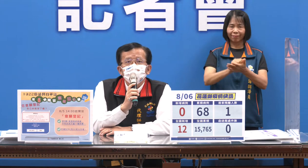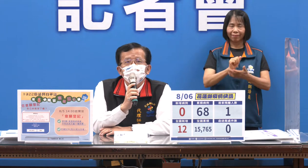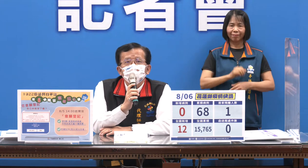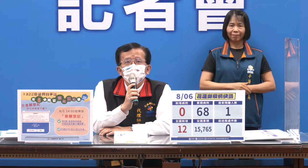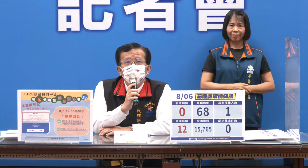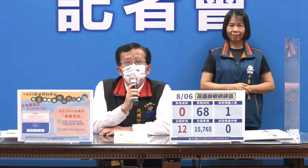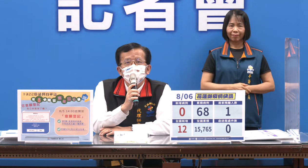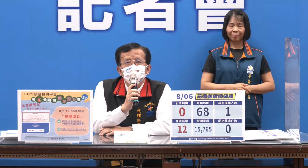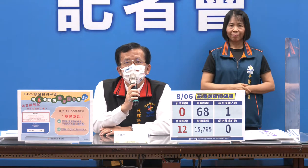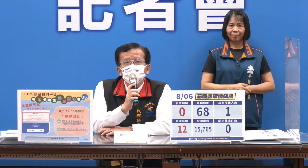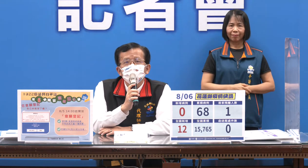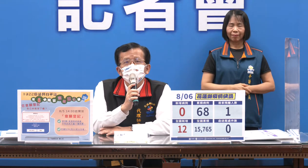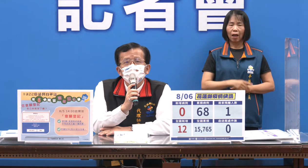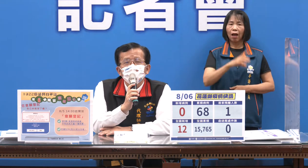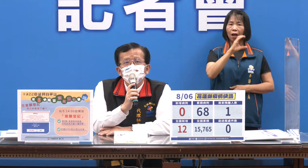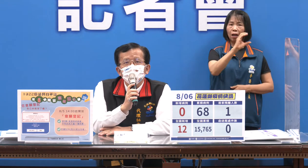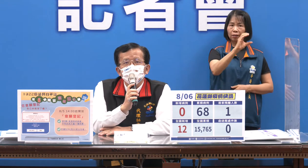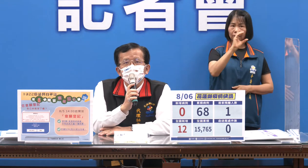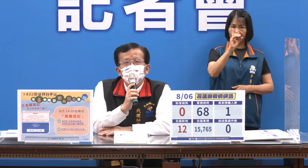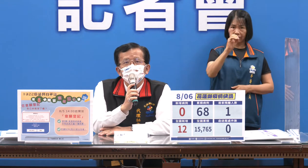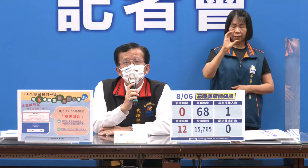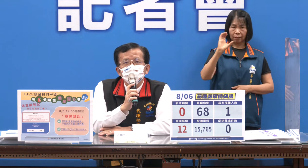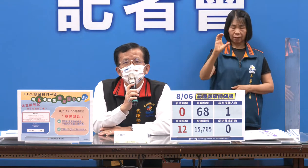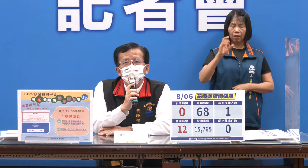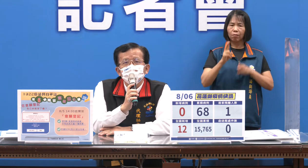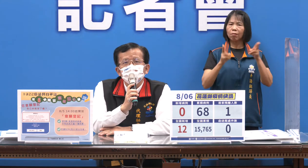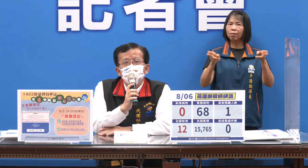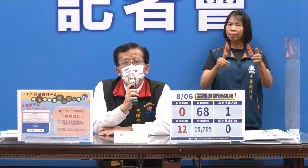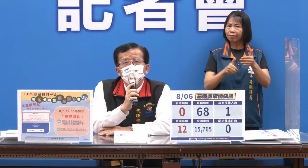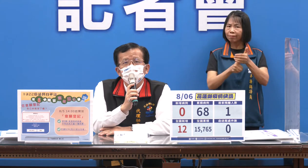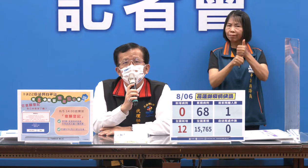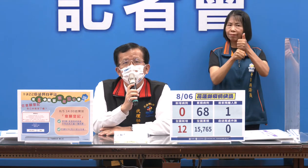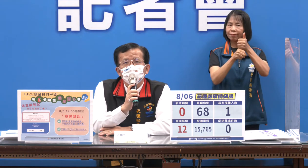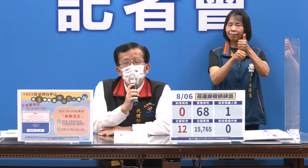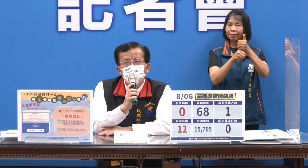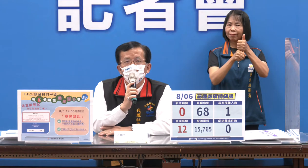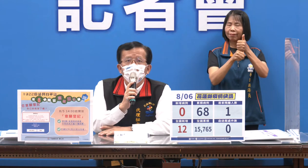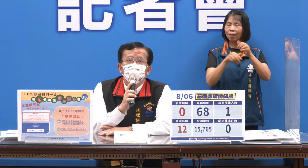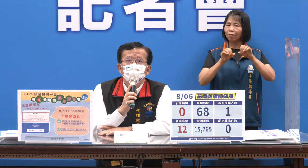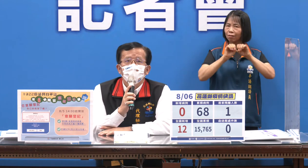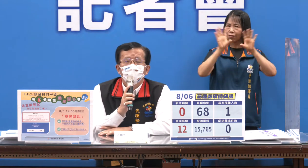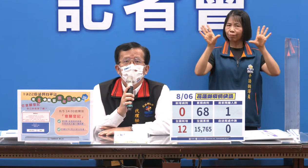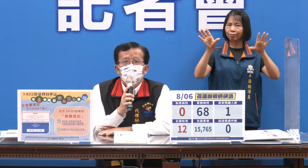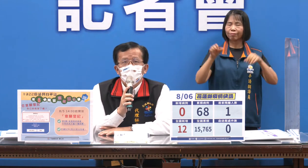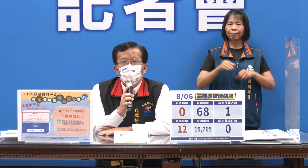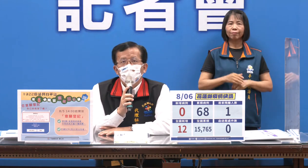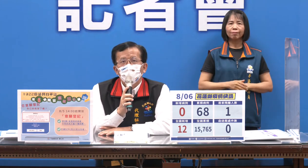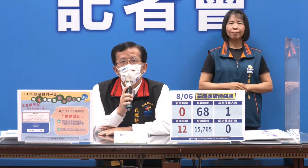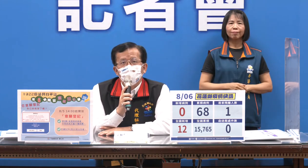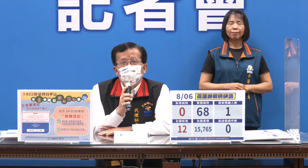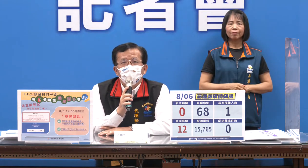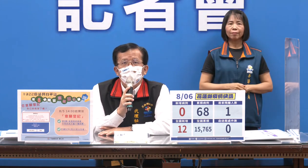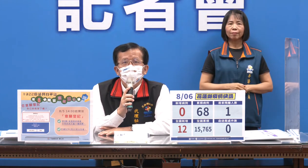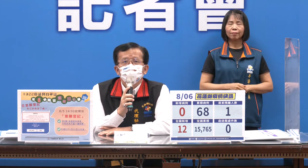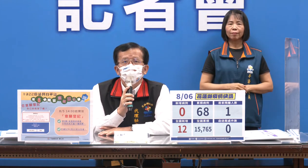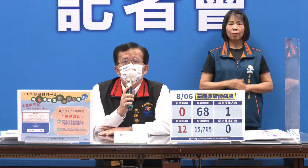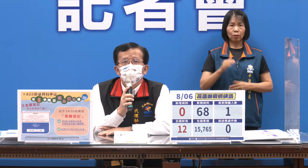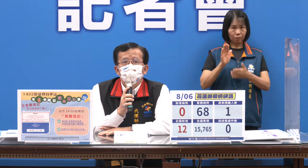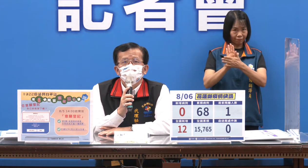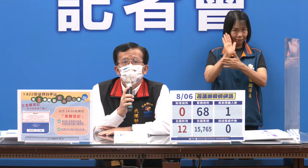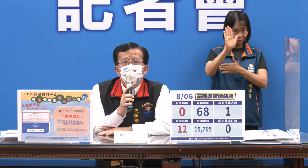根据 CDC 中央疫情指挥中心的公布，未